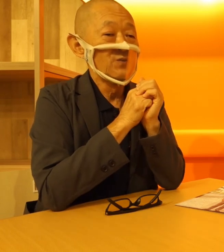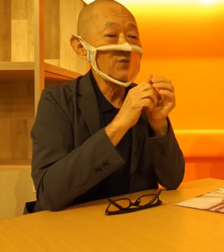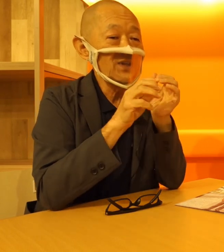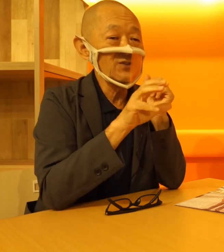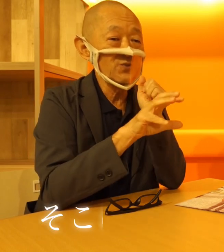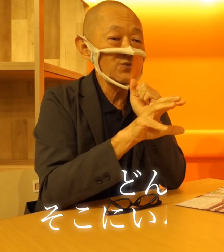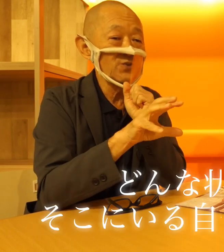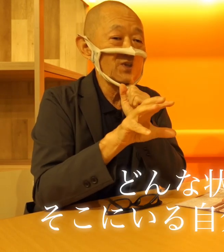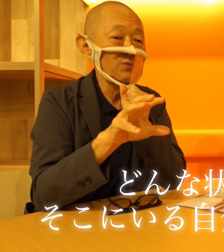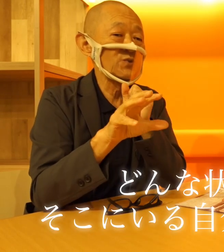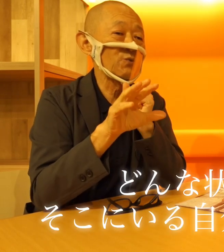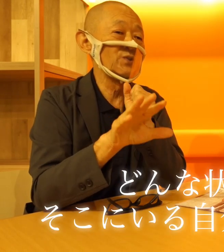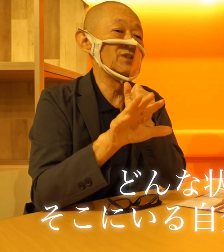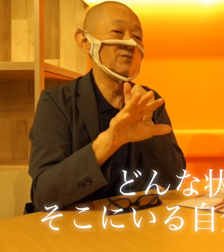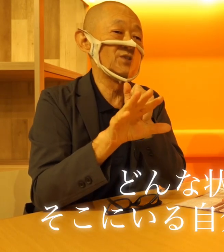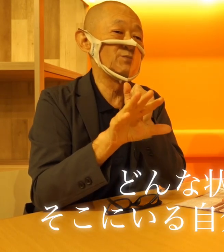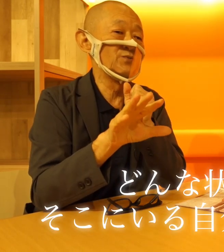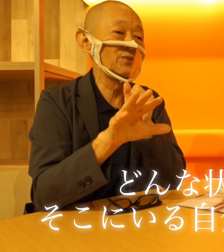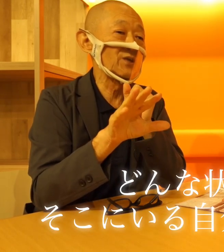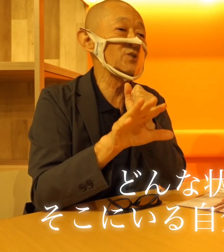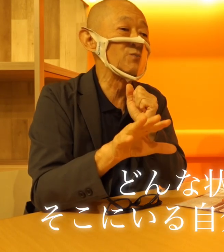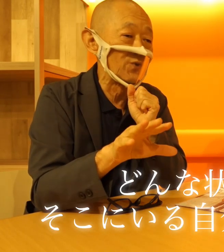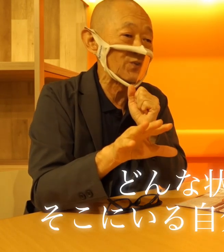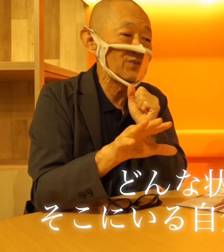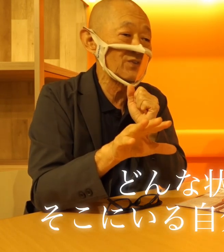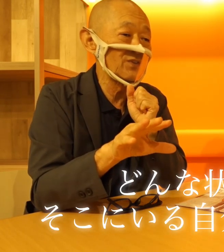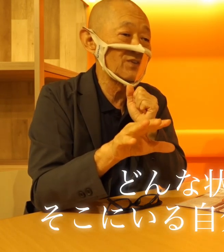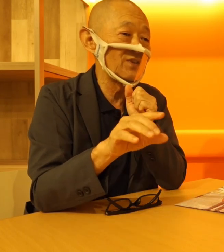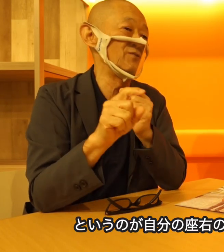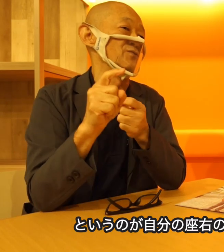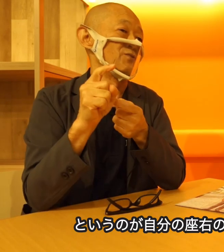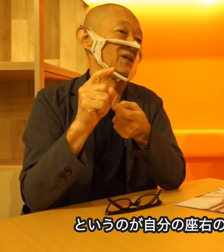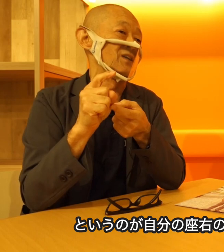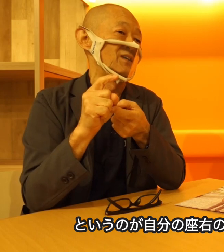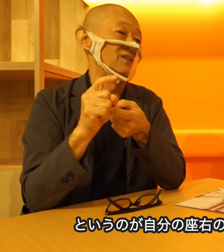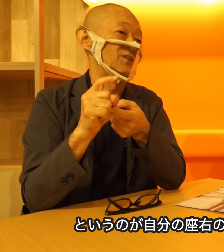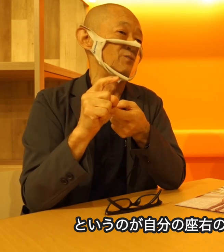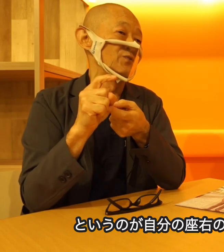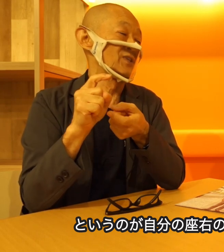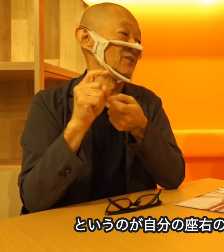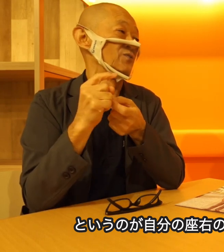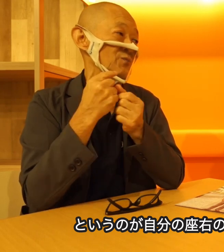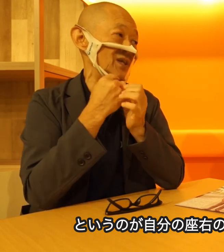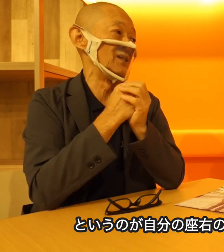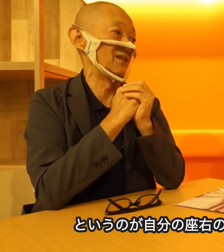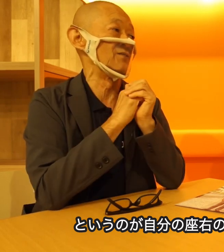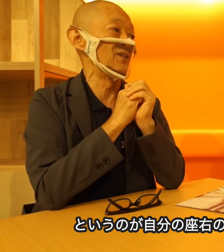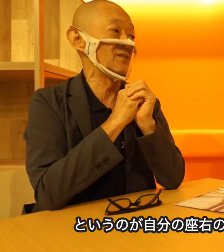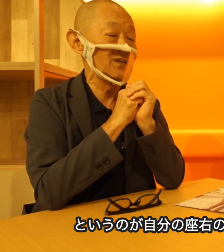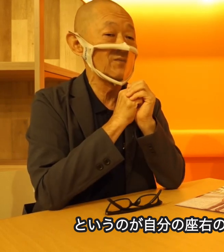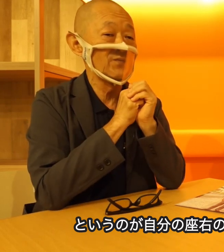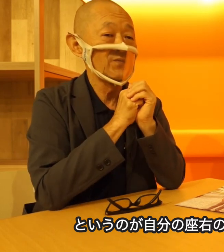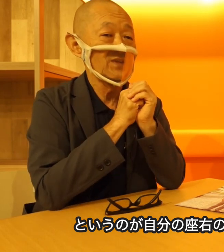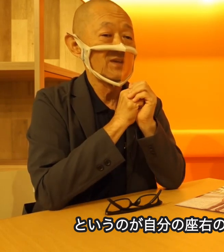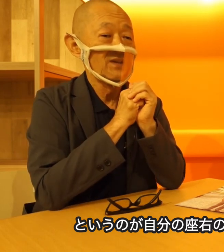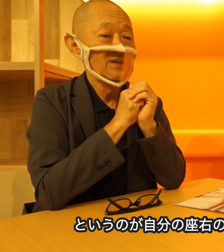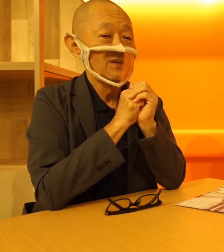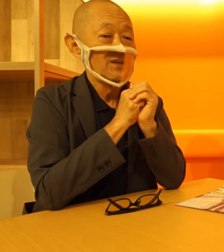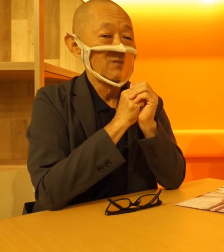んな状況でもそこにいる自分を楽しもうっていうのが自分の座右の銘になってるんですね。でも